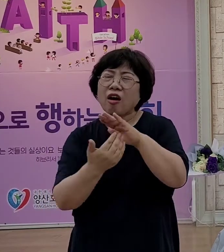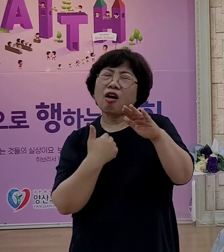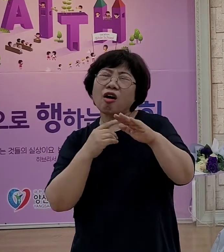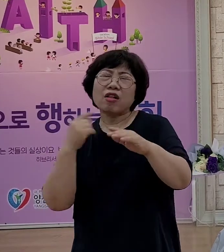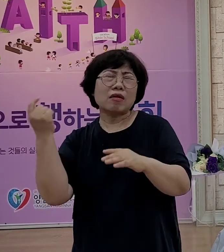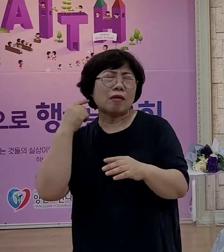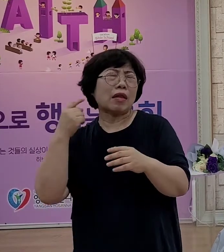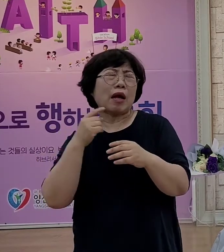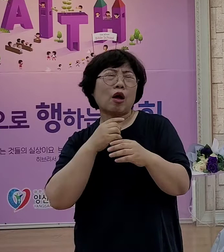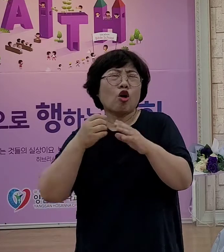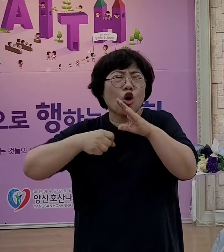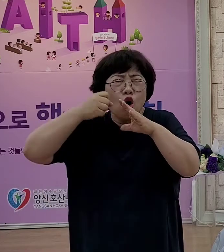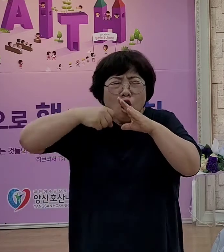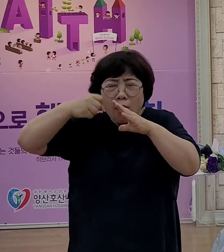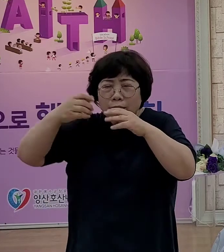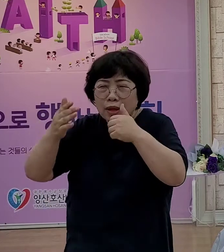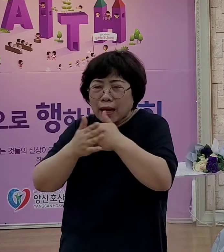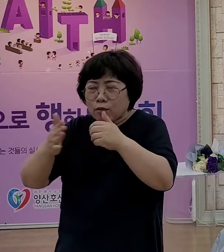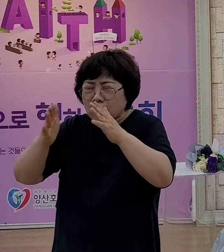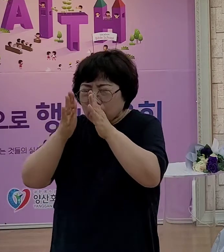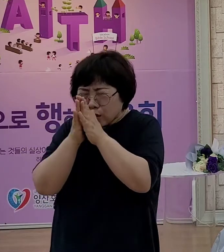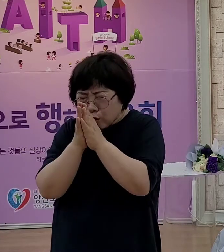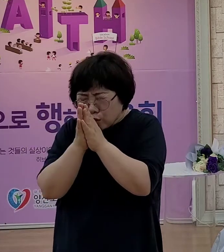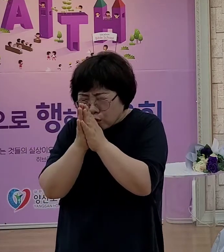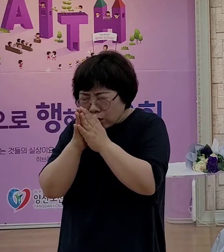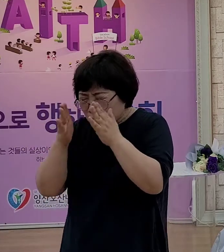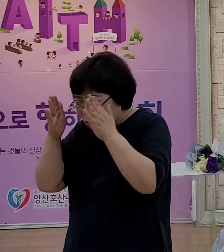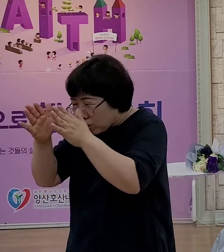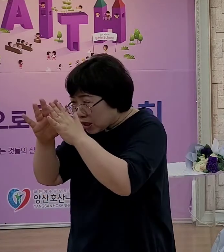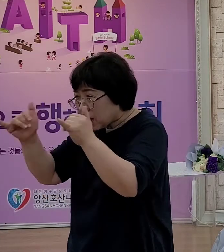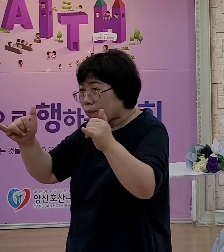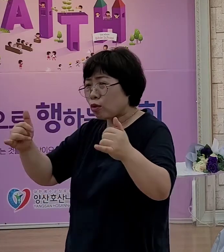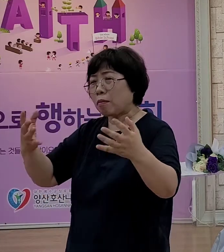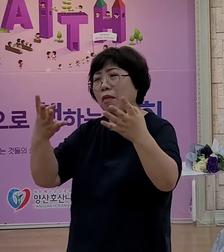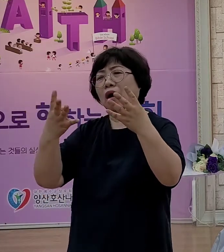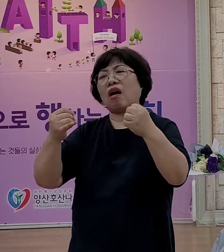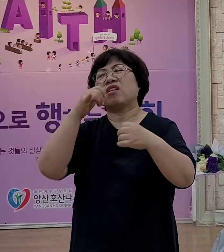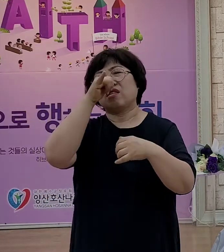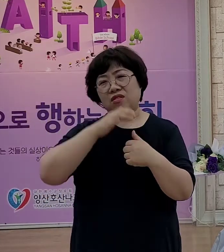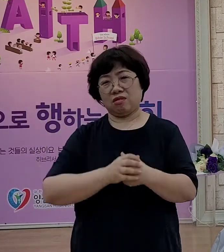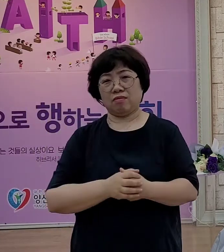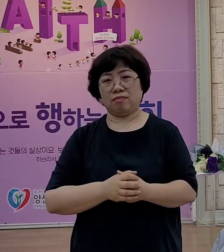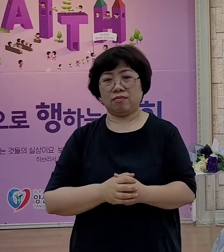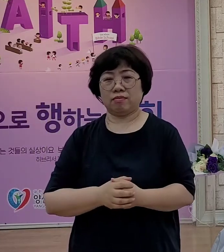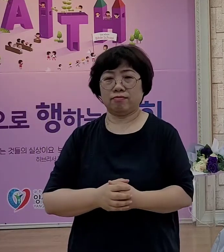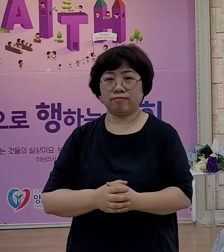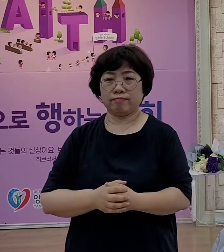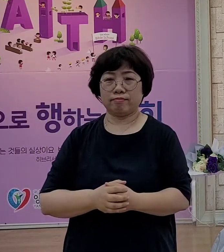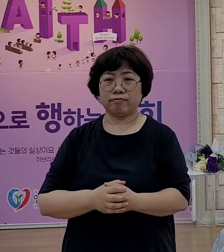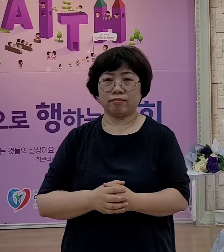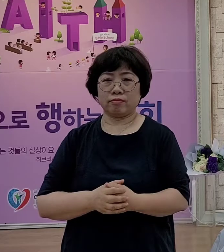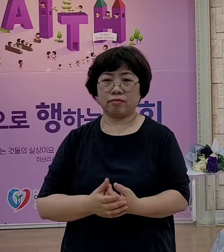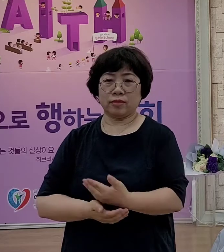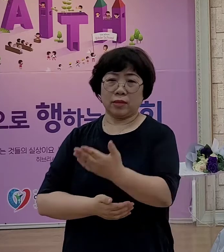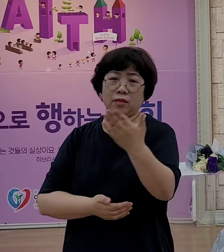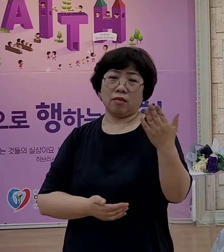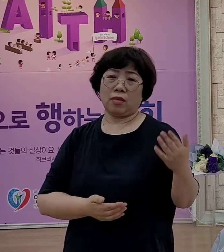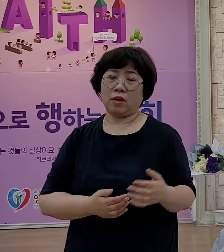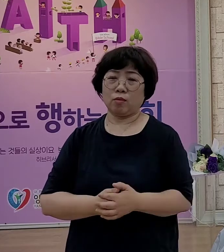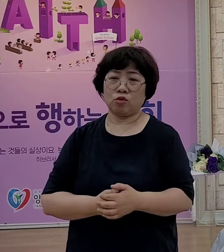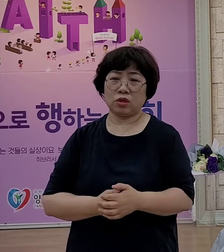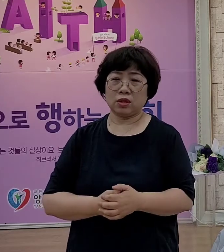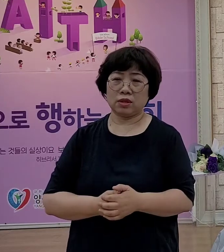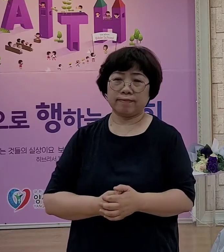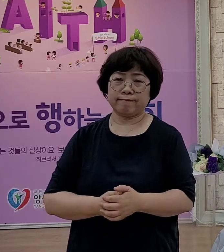말을 믿고 지금도 그렇게 될 것이라고 믿고 기도하는 사람들도 많이 있습니다. 여러분 저는 어떤